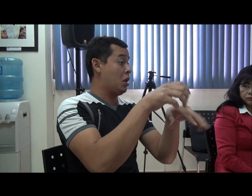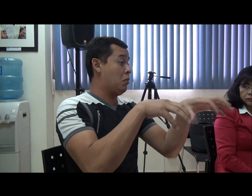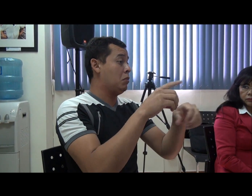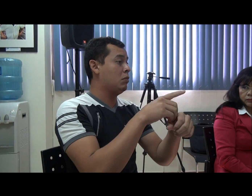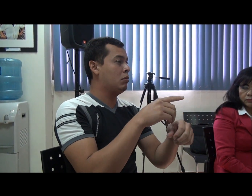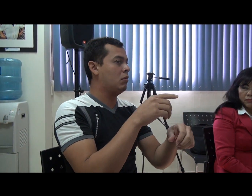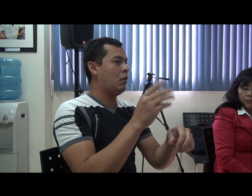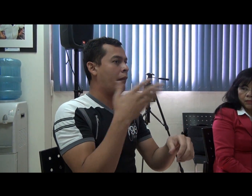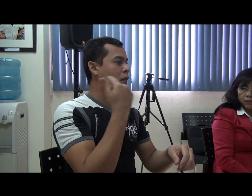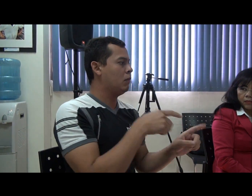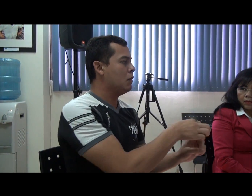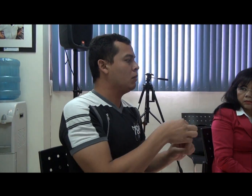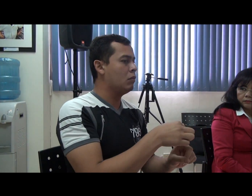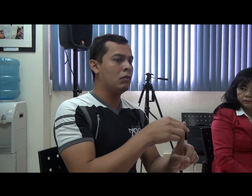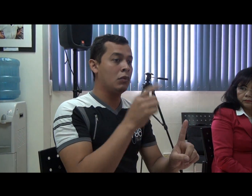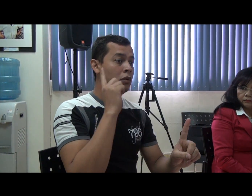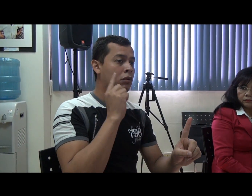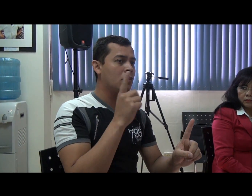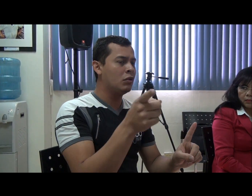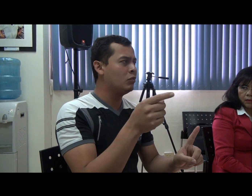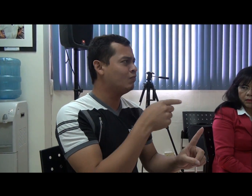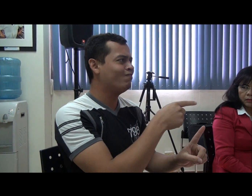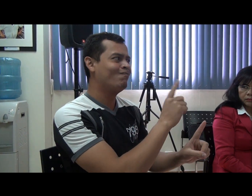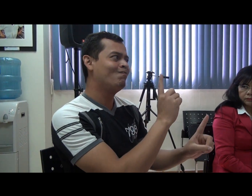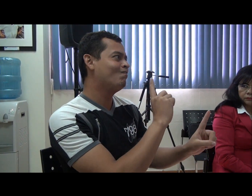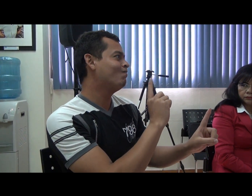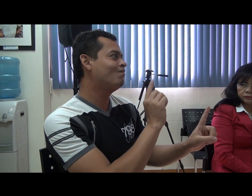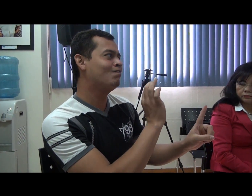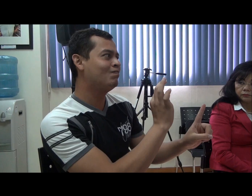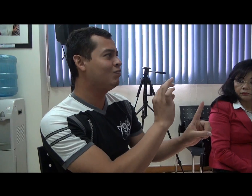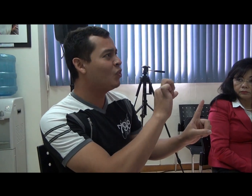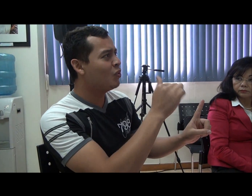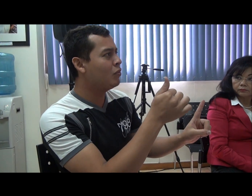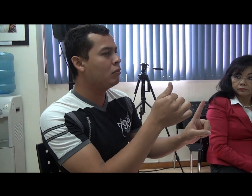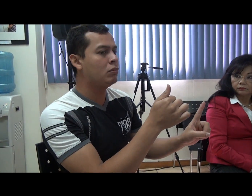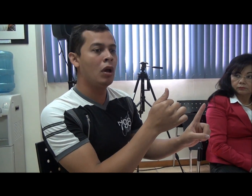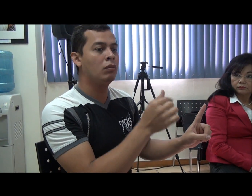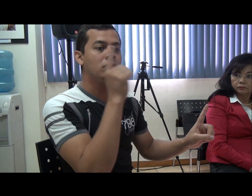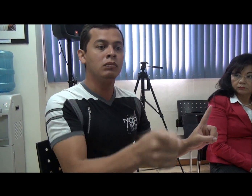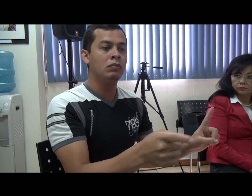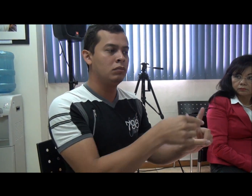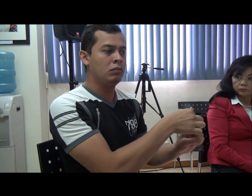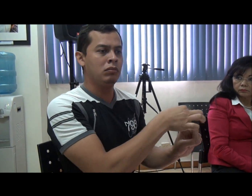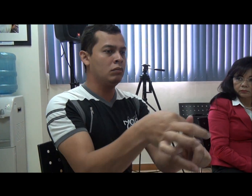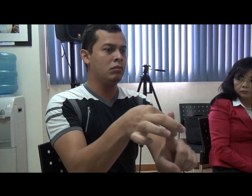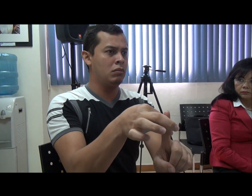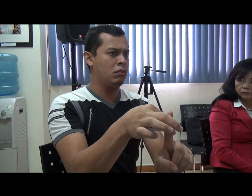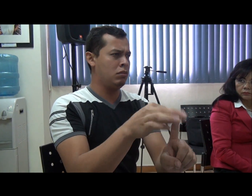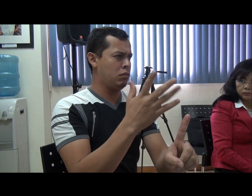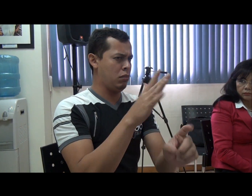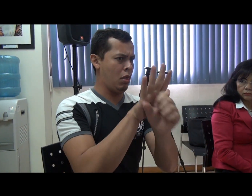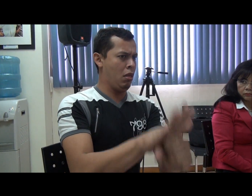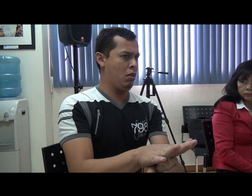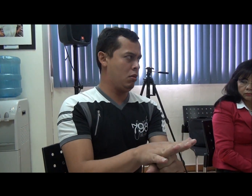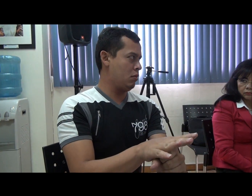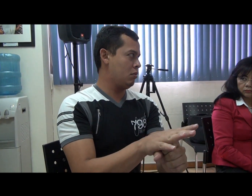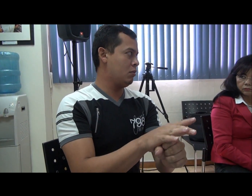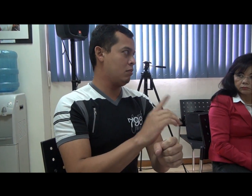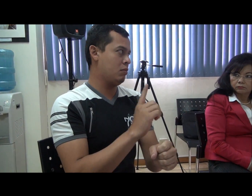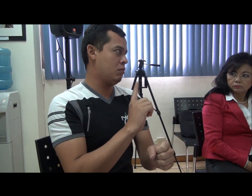aspectos a los cuales hay que considerar, y muchas veces las personas sordas solo toman a la